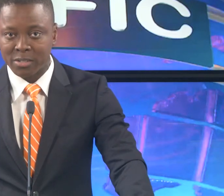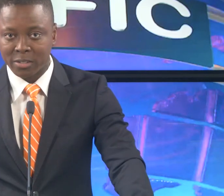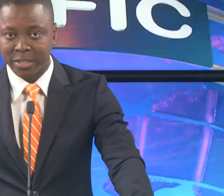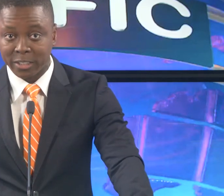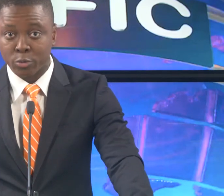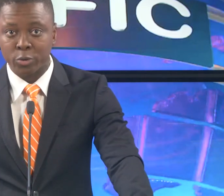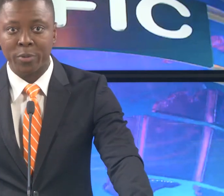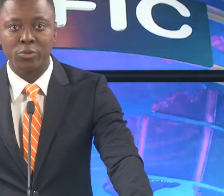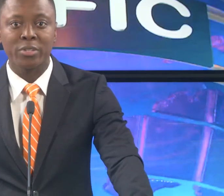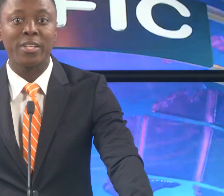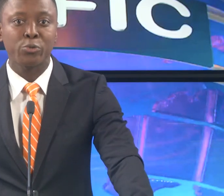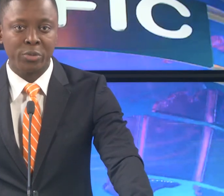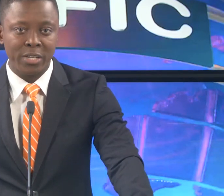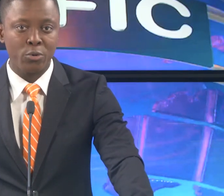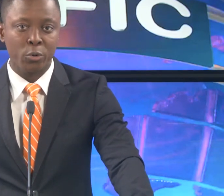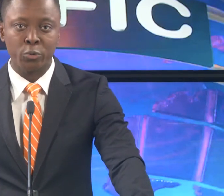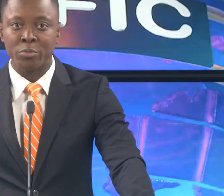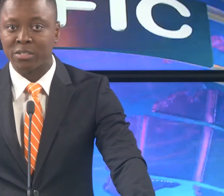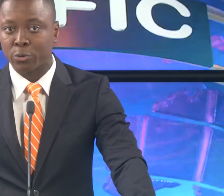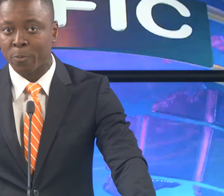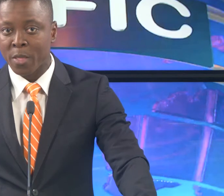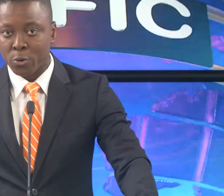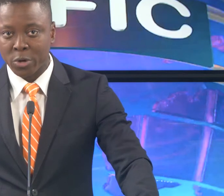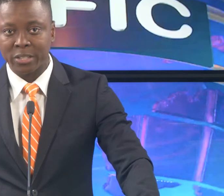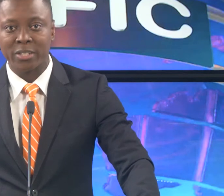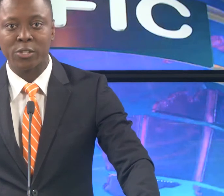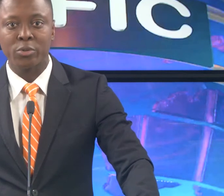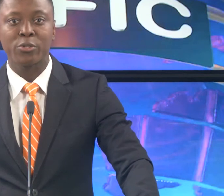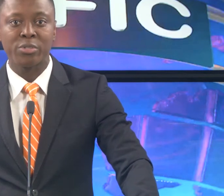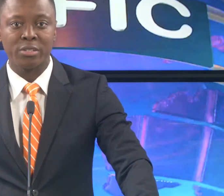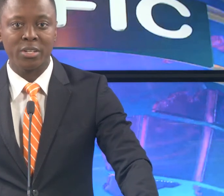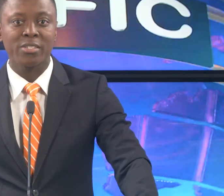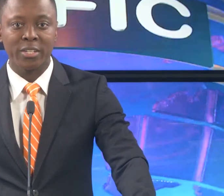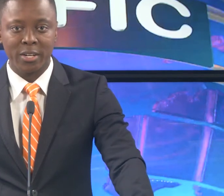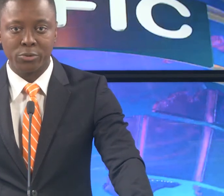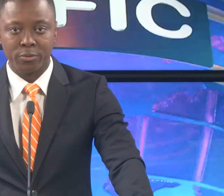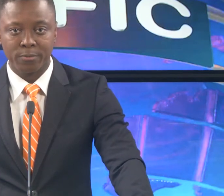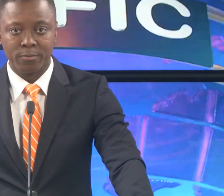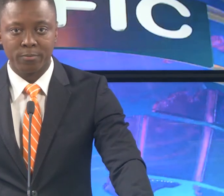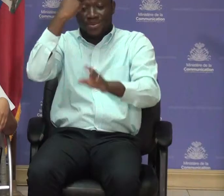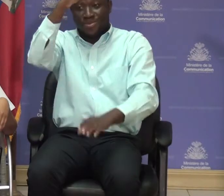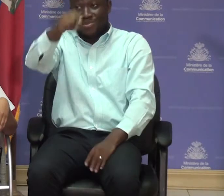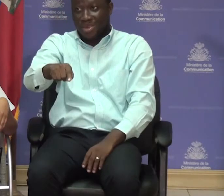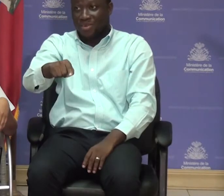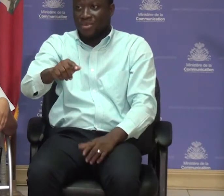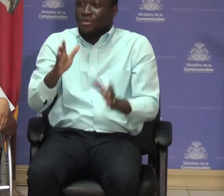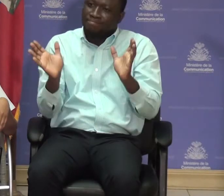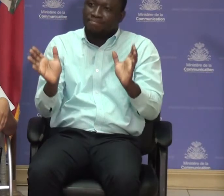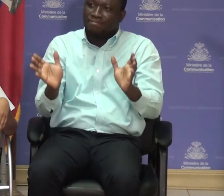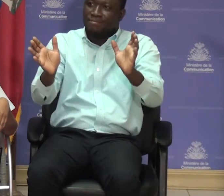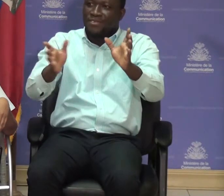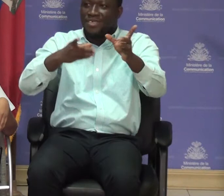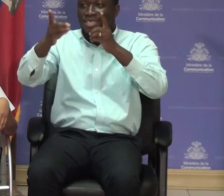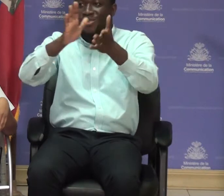permettra à cette catégorie de personnes d'assurer leur autonomie ainsi que leur intégration dans la société à ses déclarations. Donc, nous encourageons